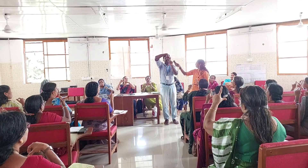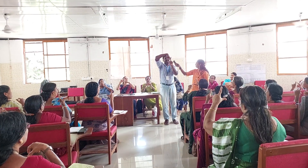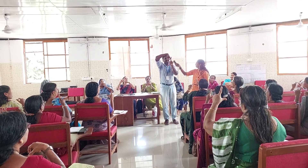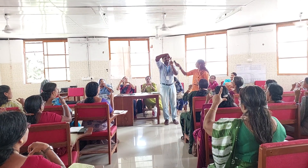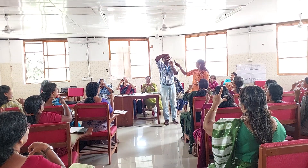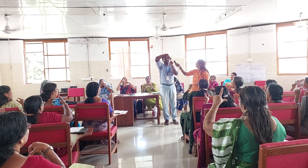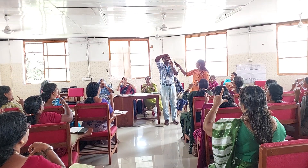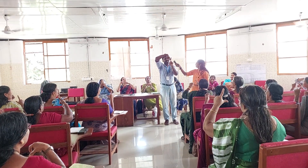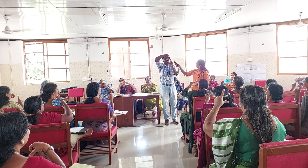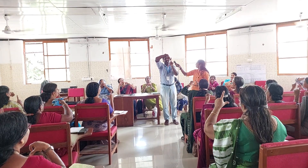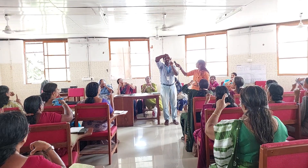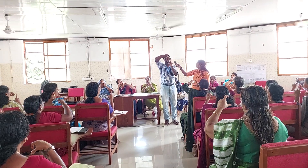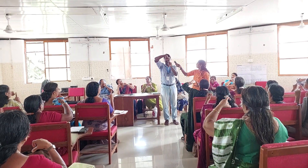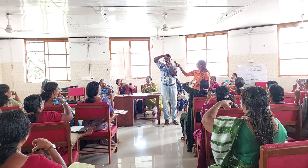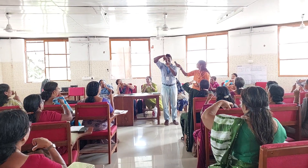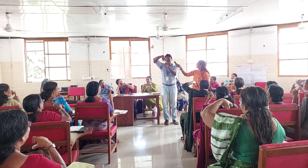ആയി. ഓക്കെ,